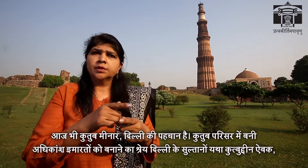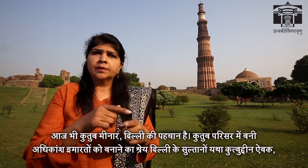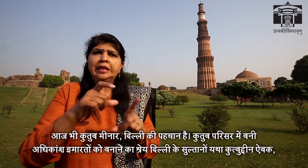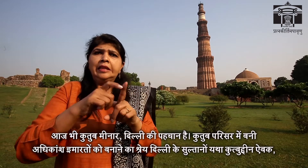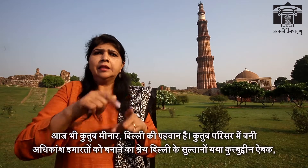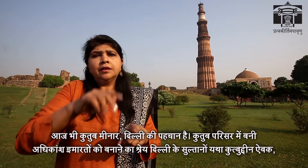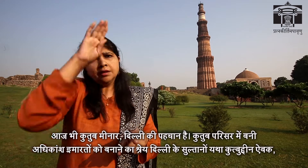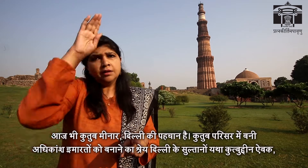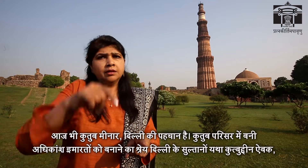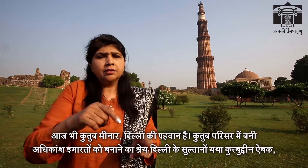यथा कुतुबुद्दीन ऐबक,